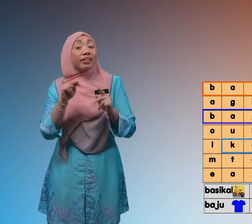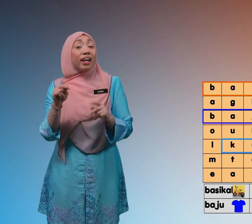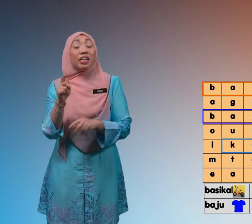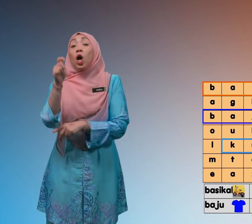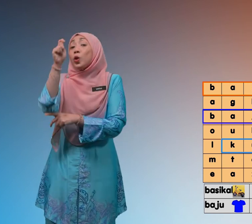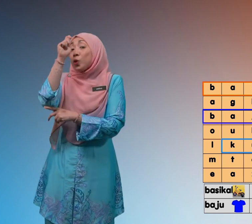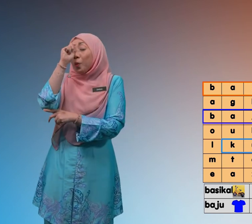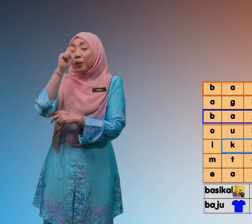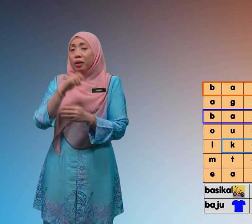Perkataan topi.